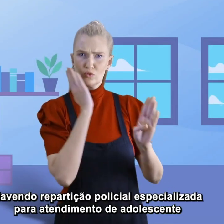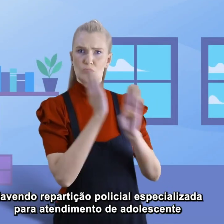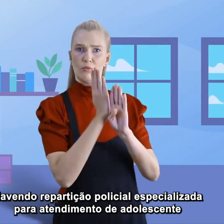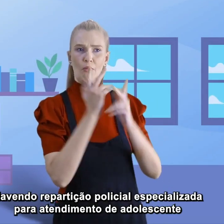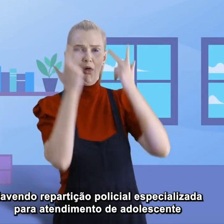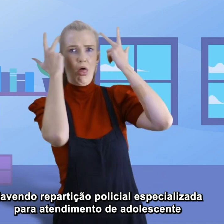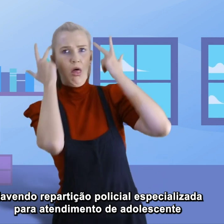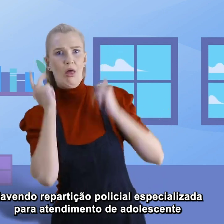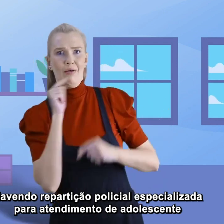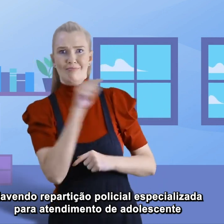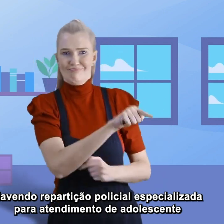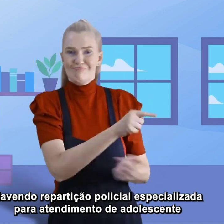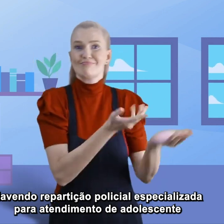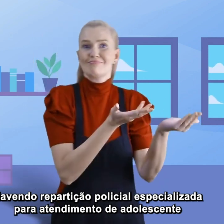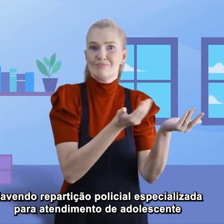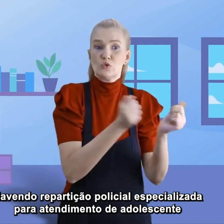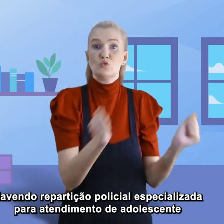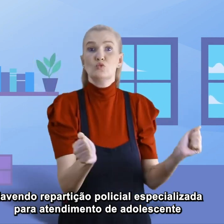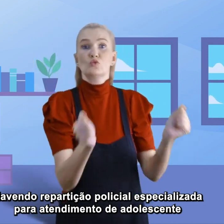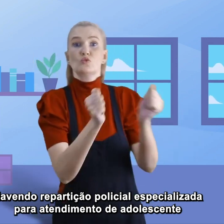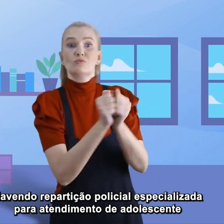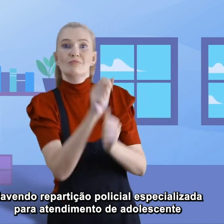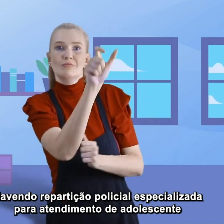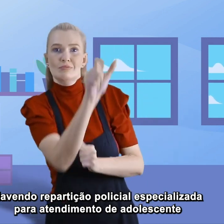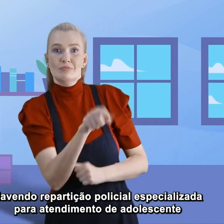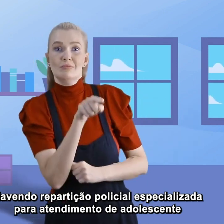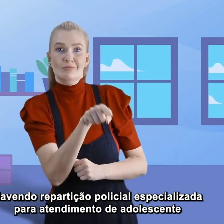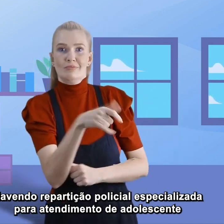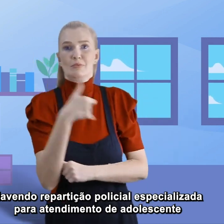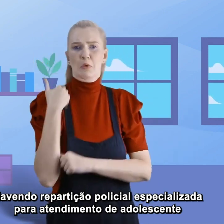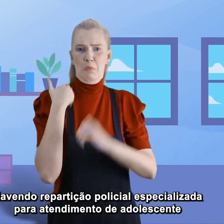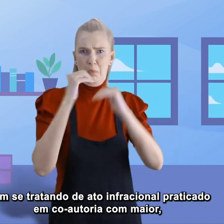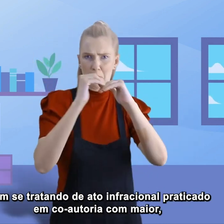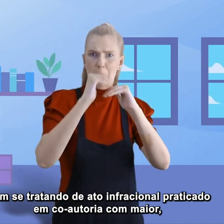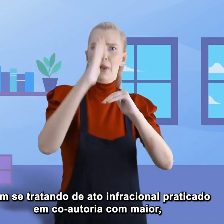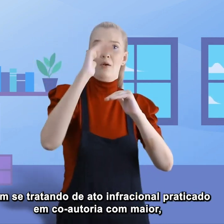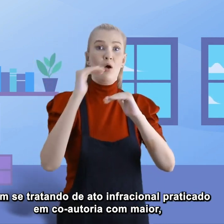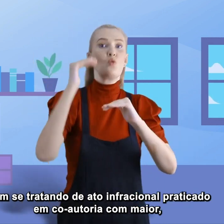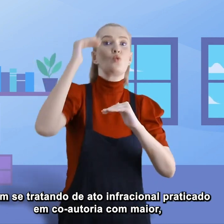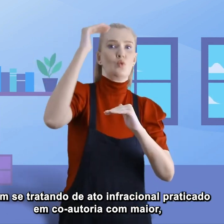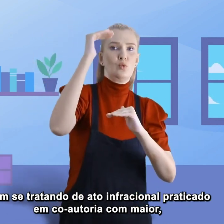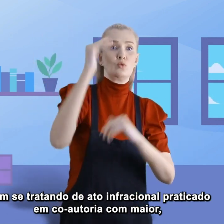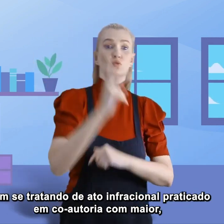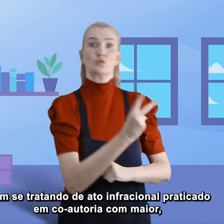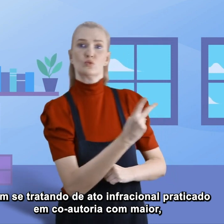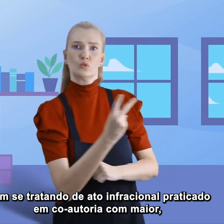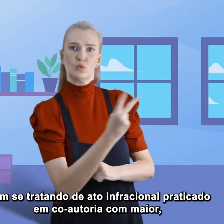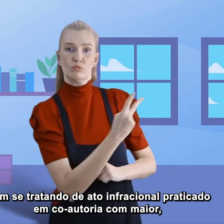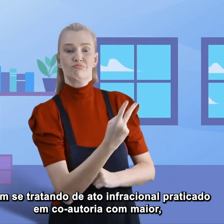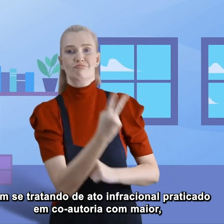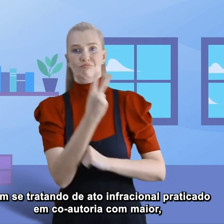Havendo repartição policial especializada para atendimento de adolescente e em se tratando de ato infracional praticado